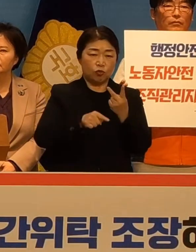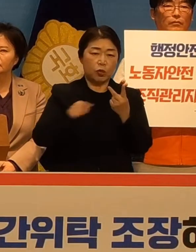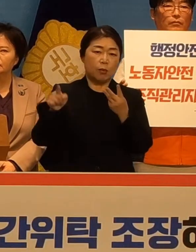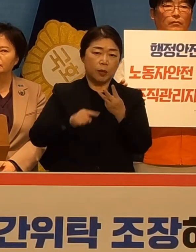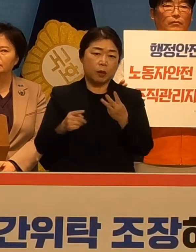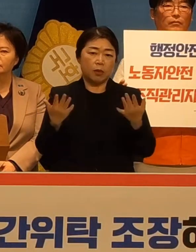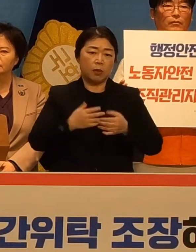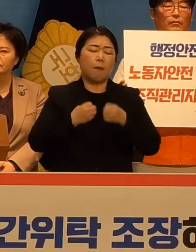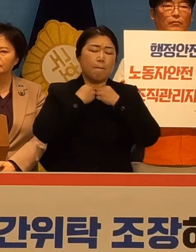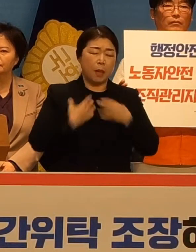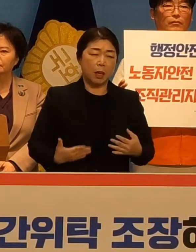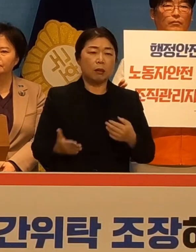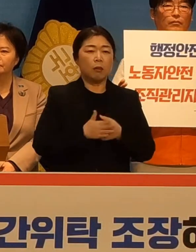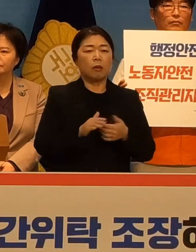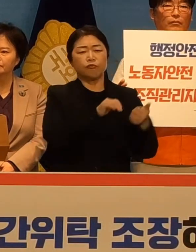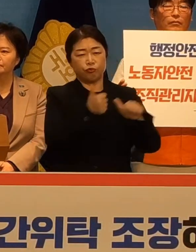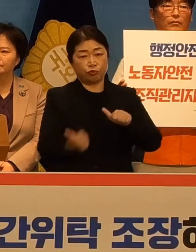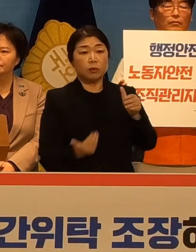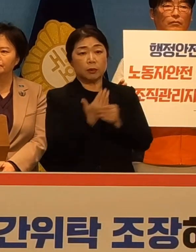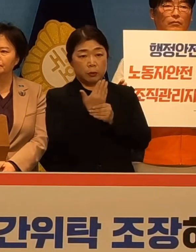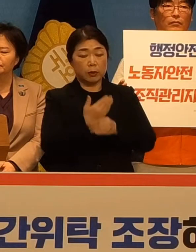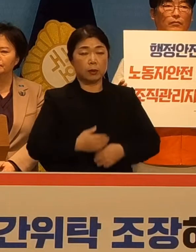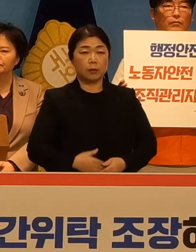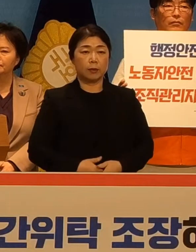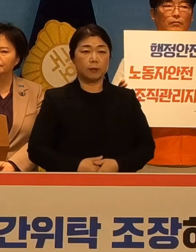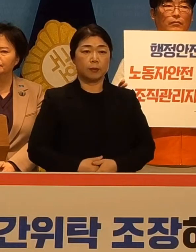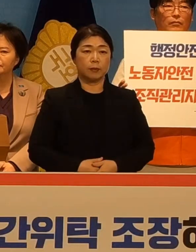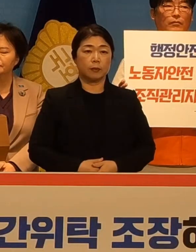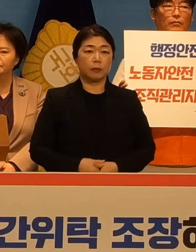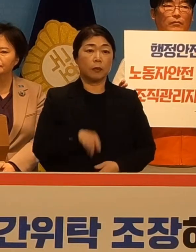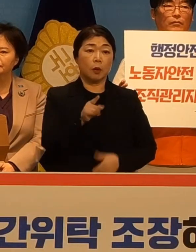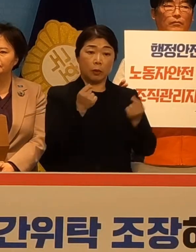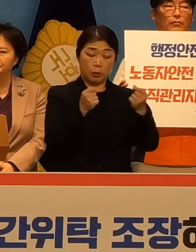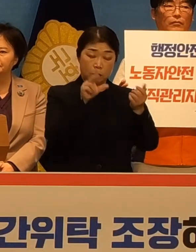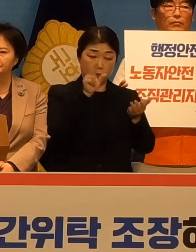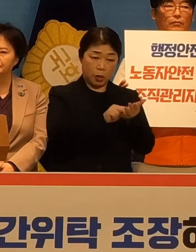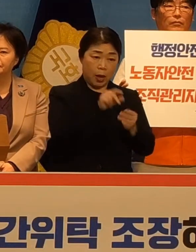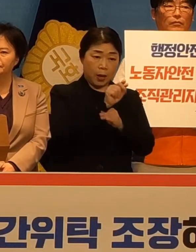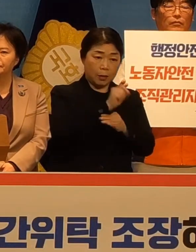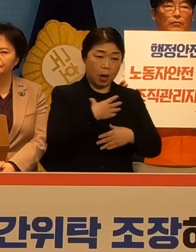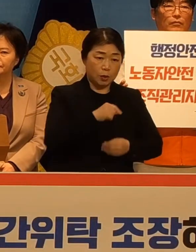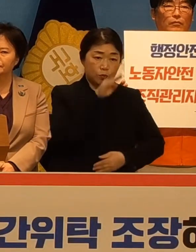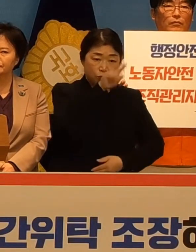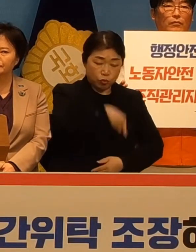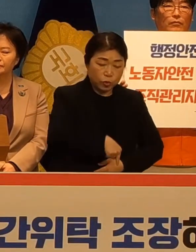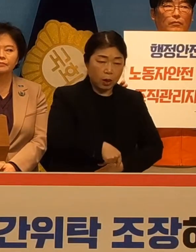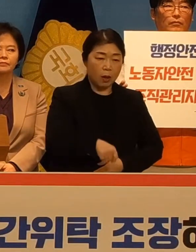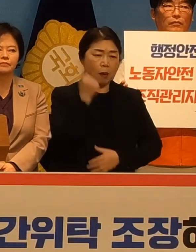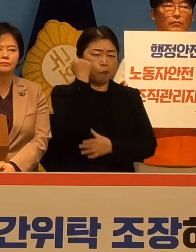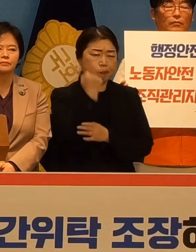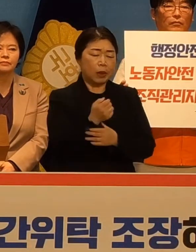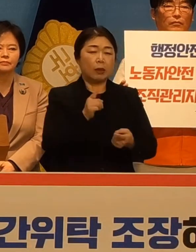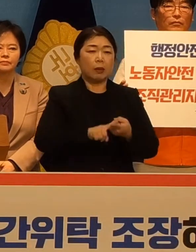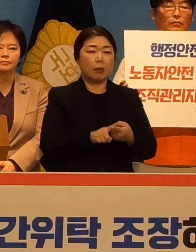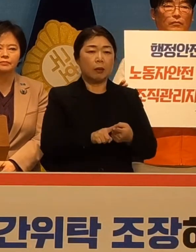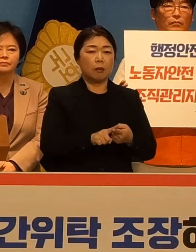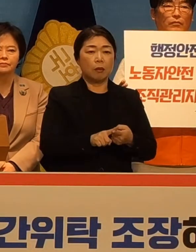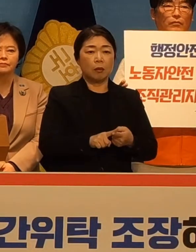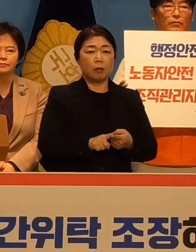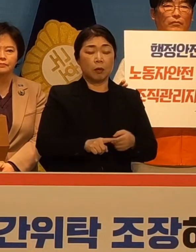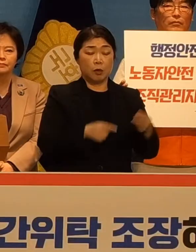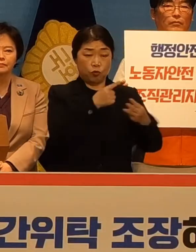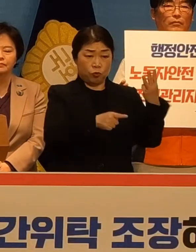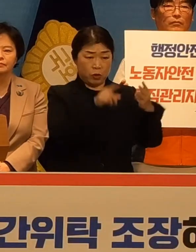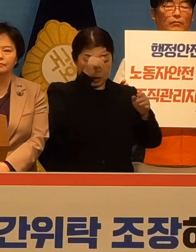안타깝게 과로사하는 상황도 발생하였다. 이러한 행정안전부 적폐에 대해 윤석열